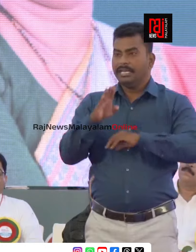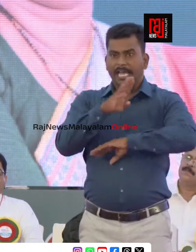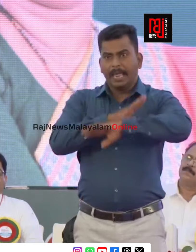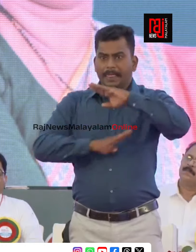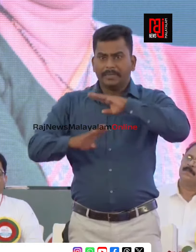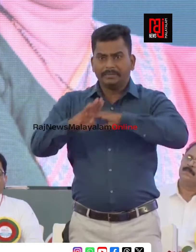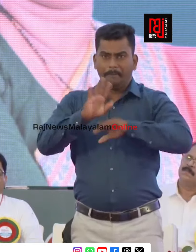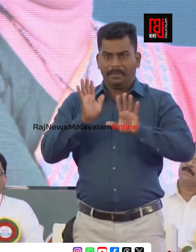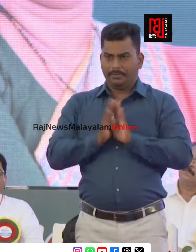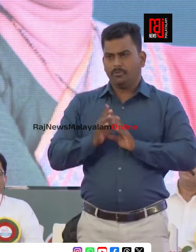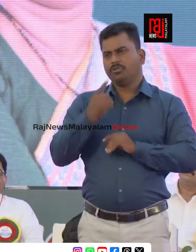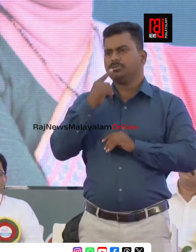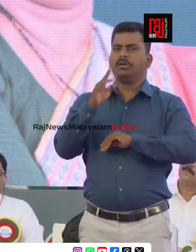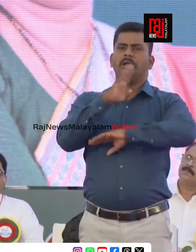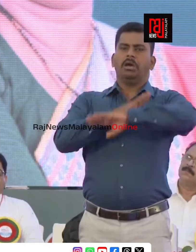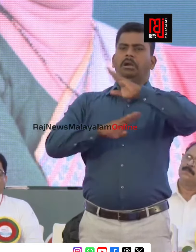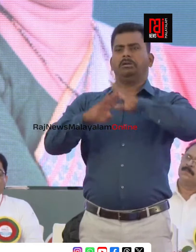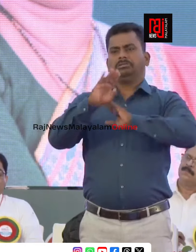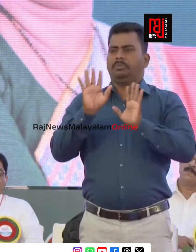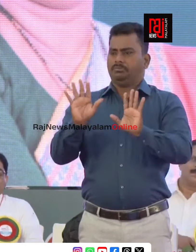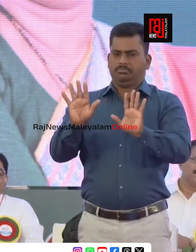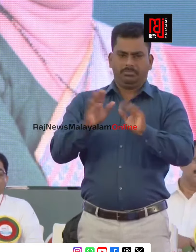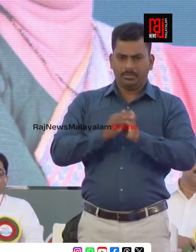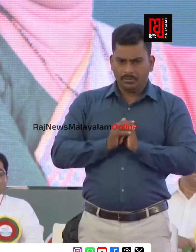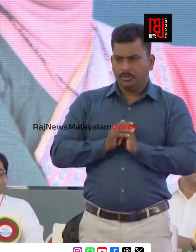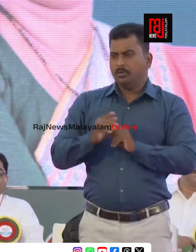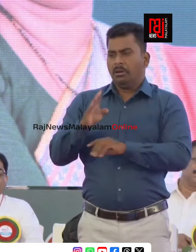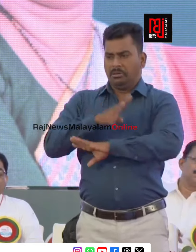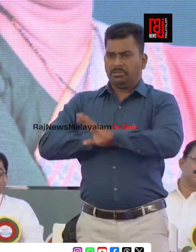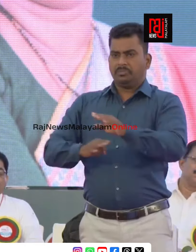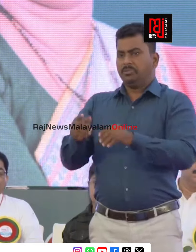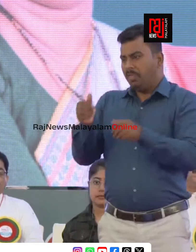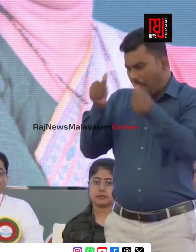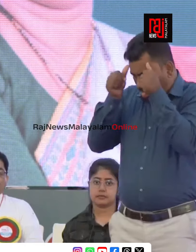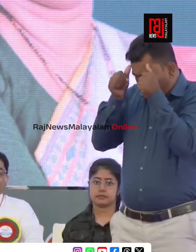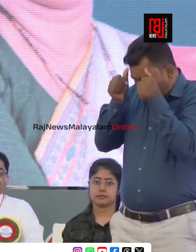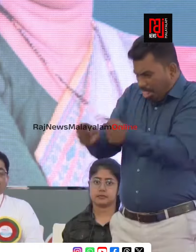അതുള്ള ആ വ്യക്തിയുടെ മാത്രം പ്രശ്നമാണെന്നും